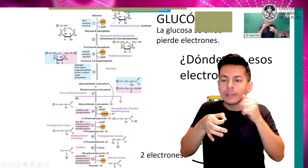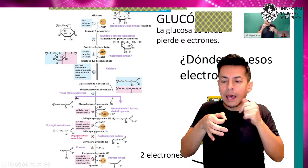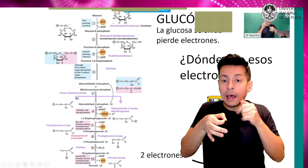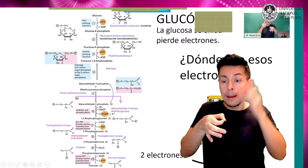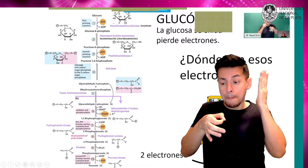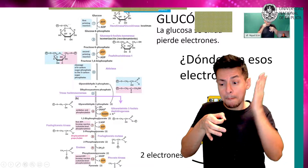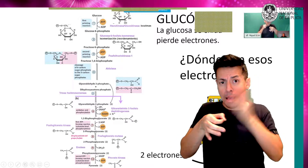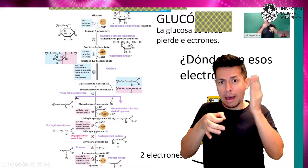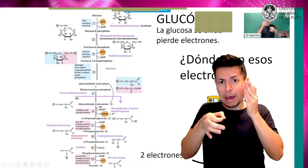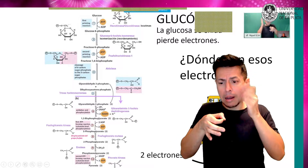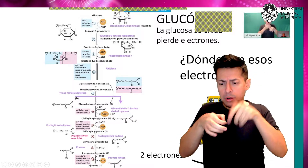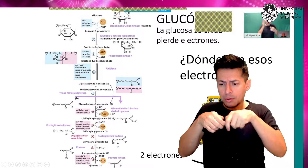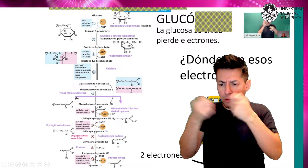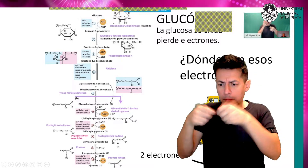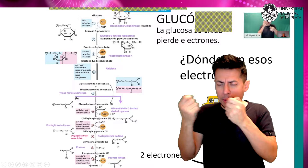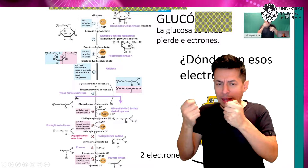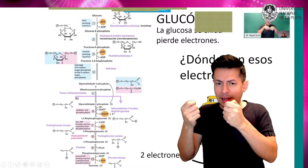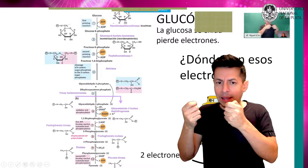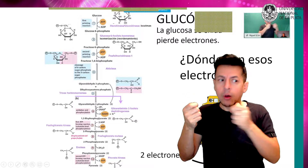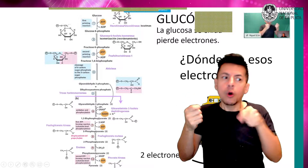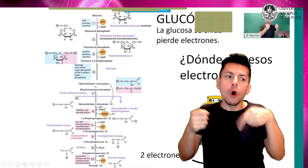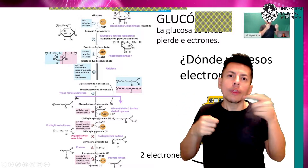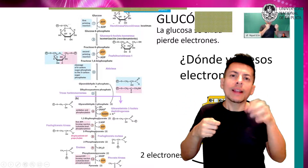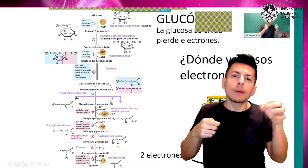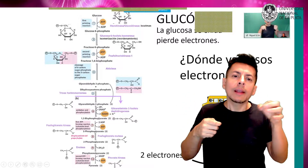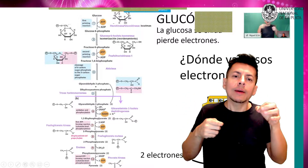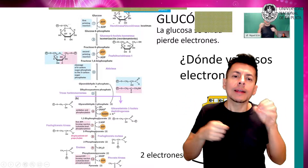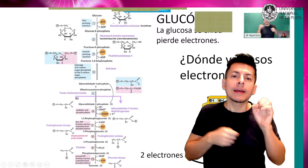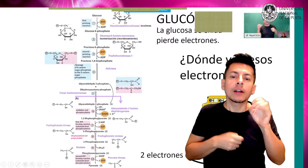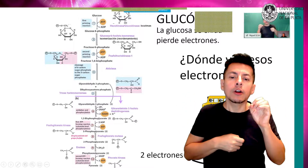van a ser transportados por una molécula llamada NAD+.